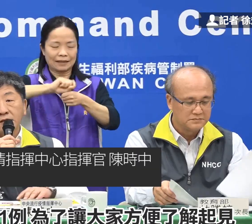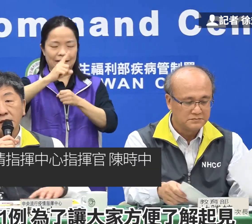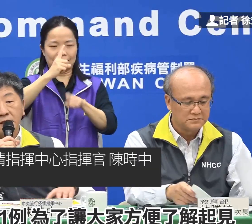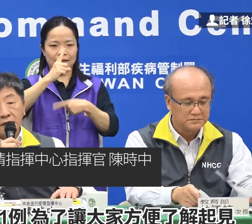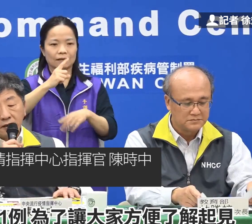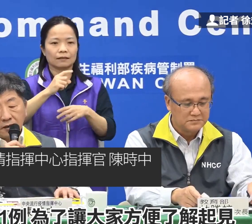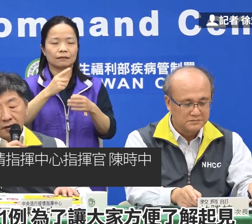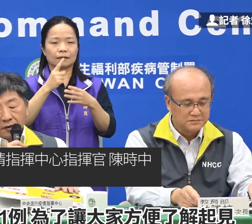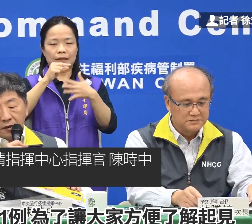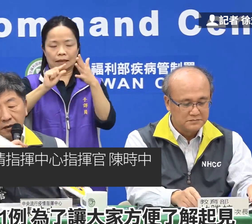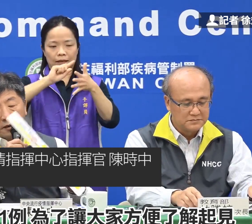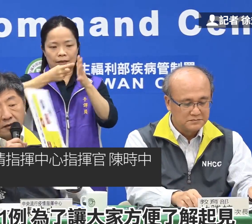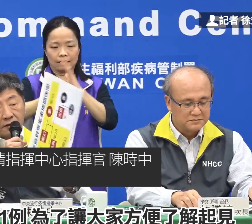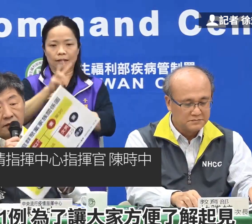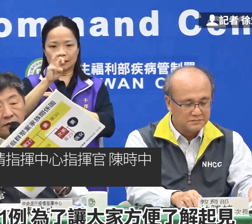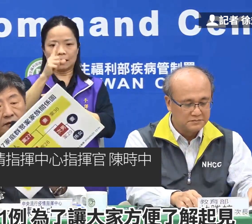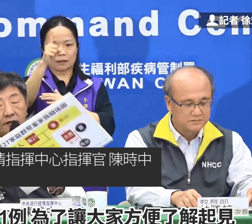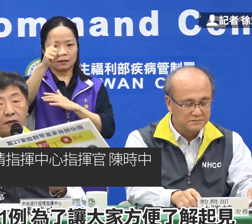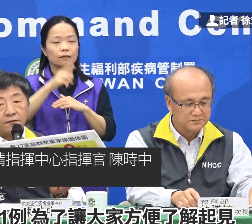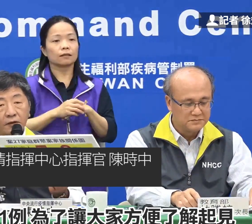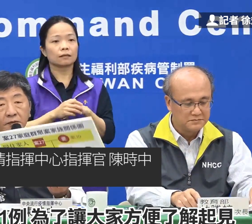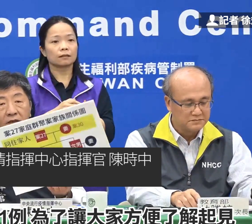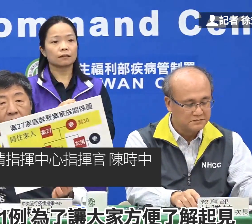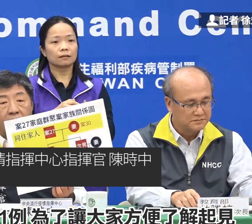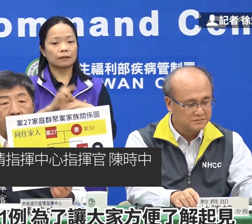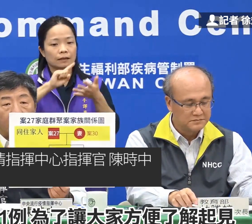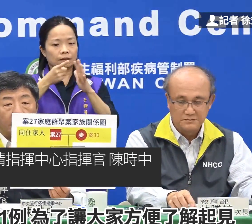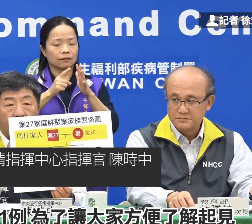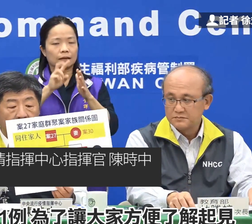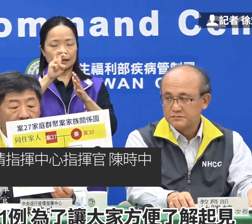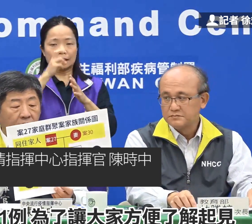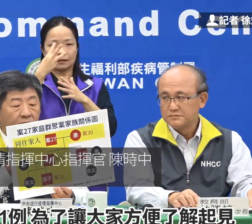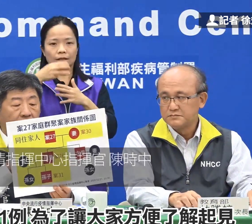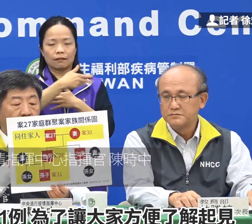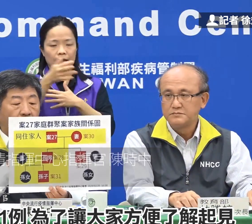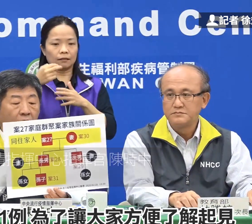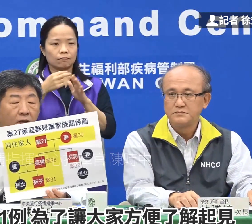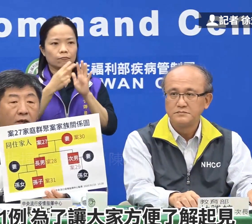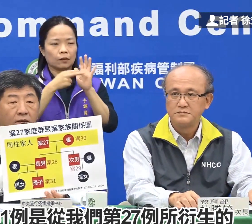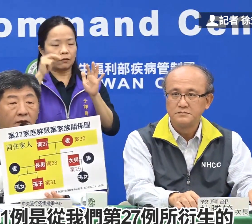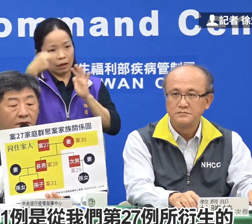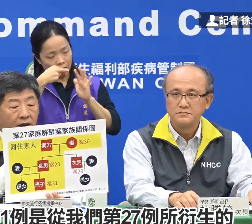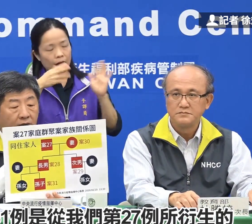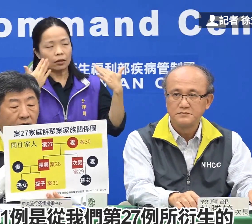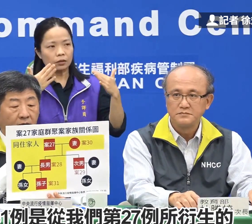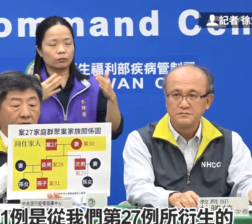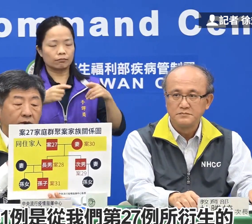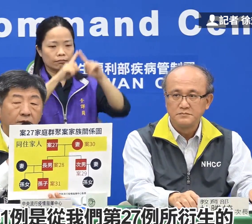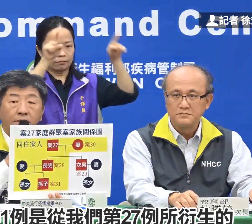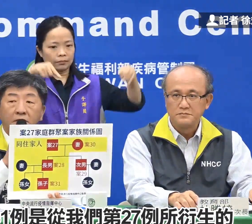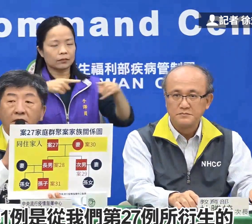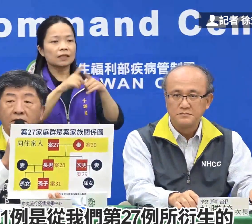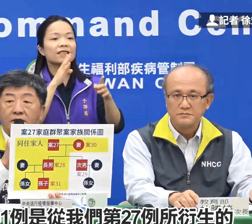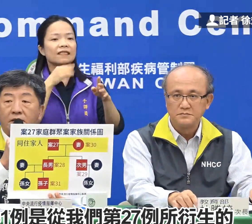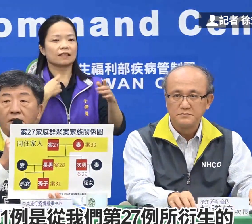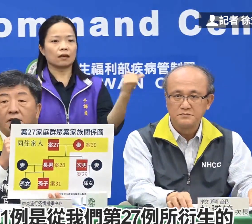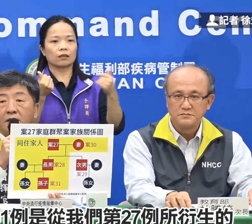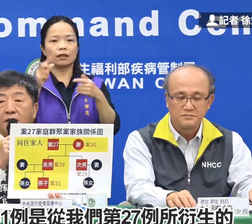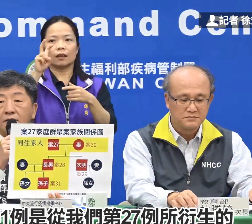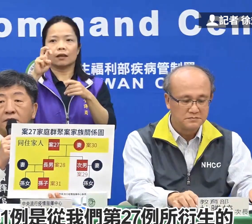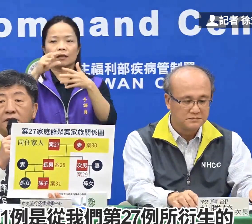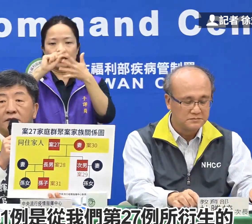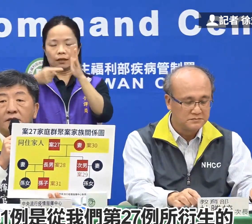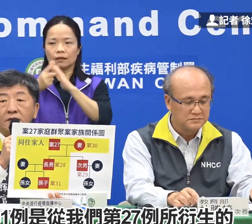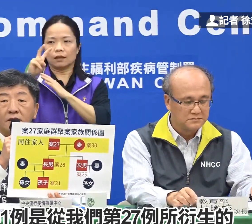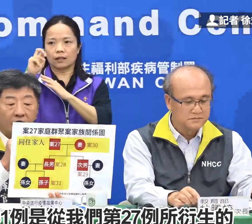第31例，好，那第31例让大家方便让大家了解起见，好，第31例是从我们第27例